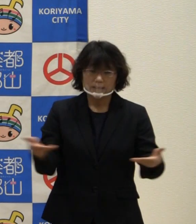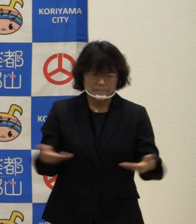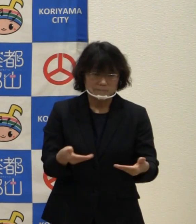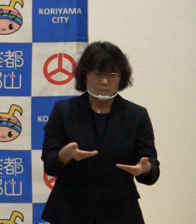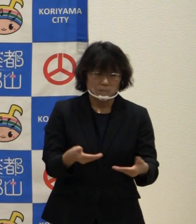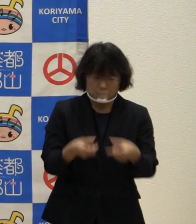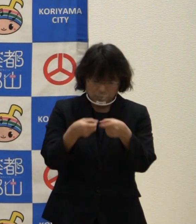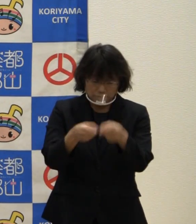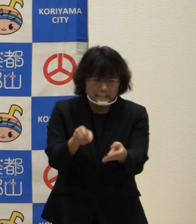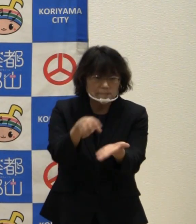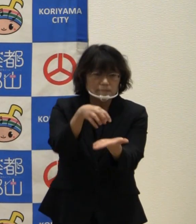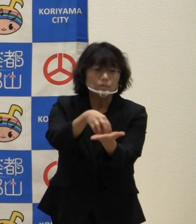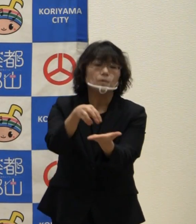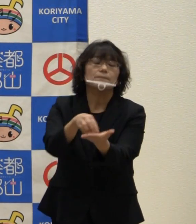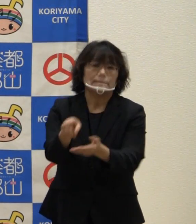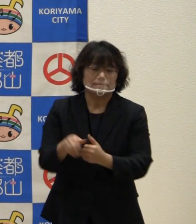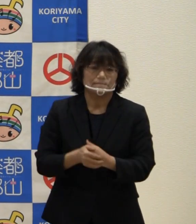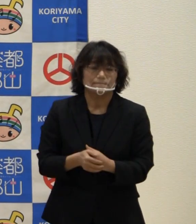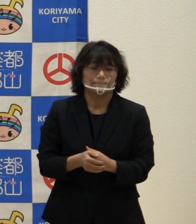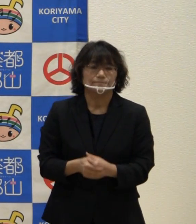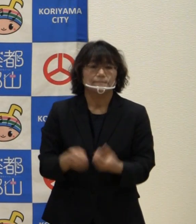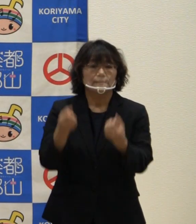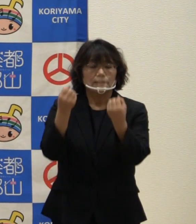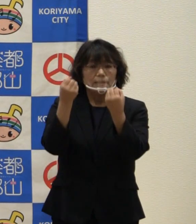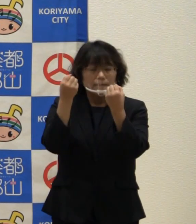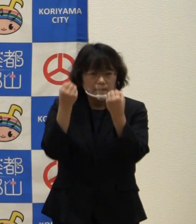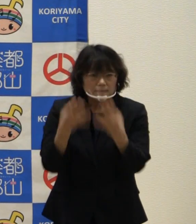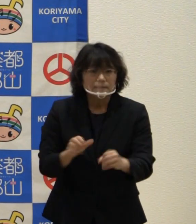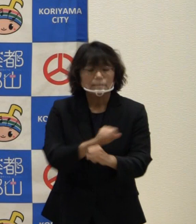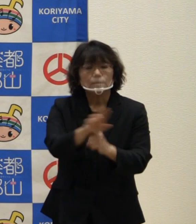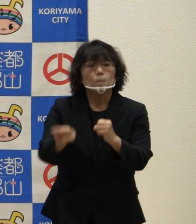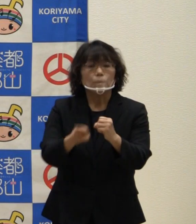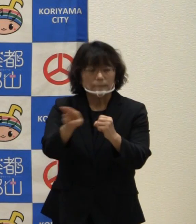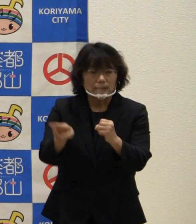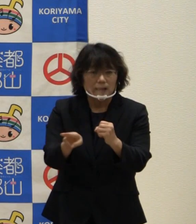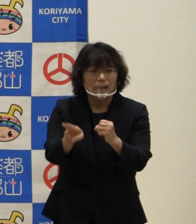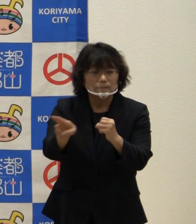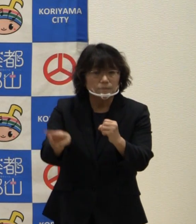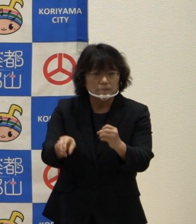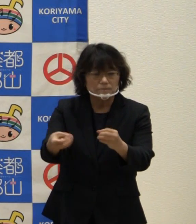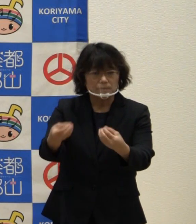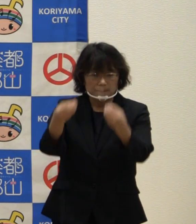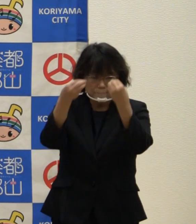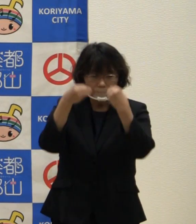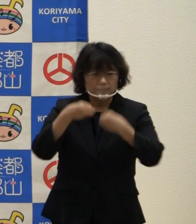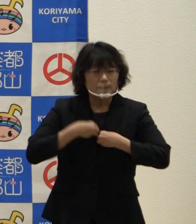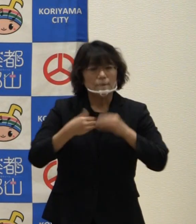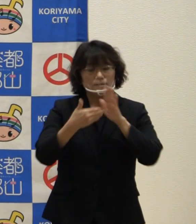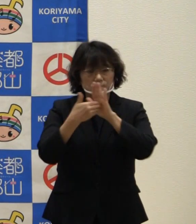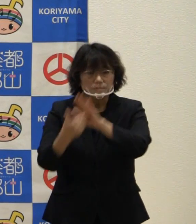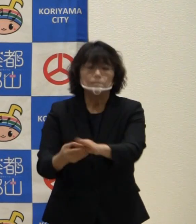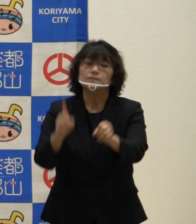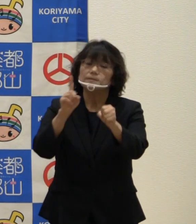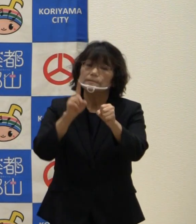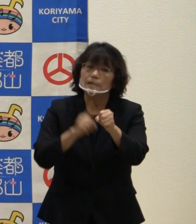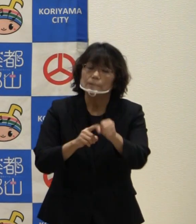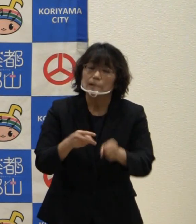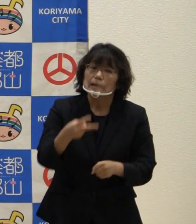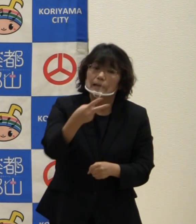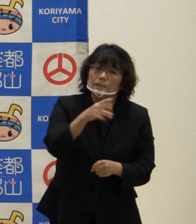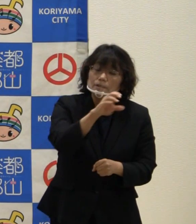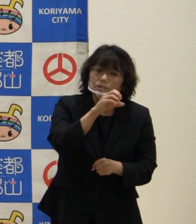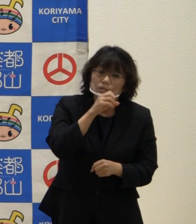ます。で新型コロナウイルス緊急支援給付金として2億6400万円を計上しております